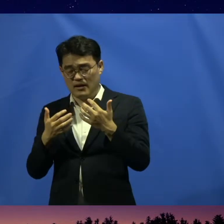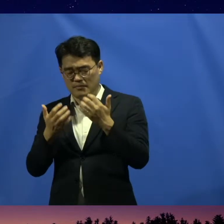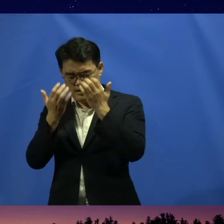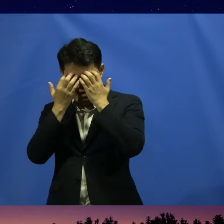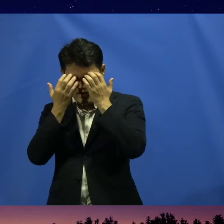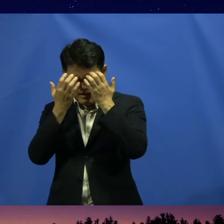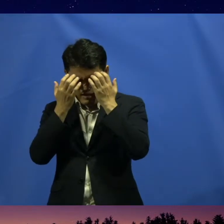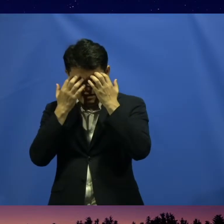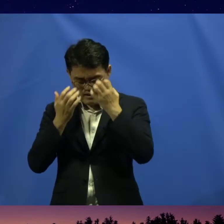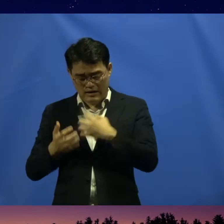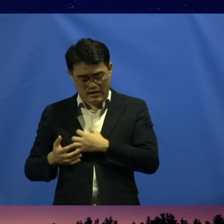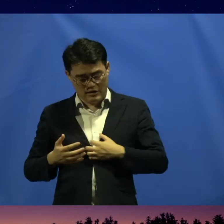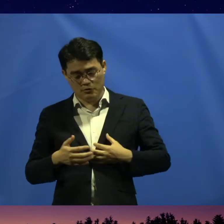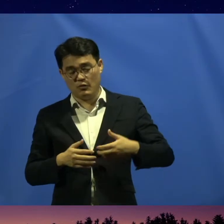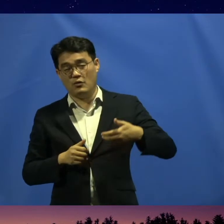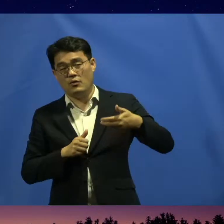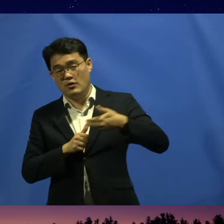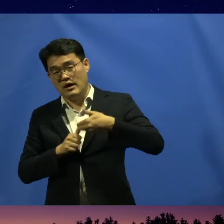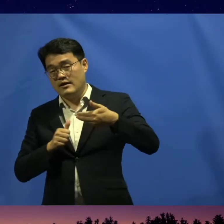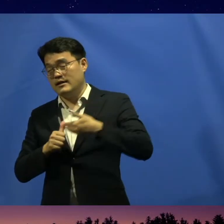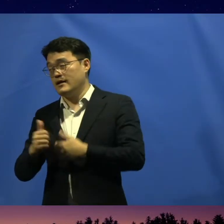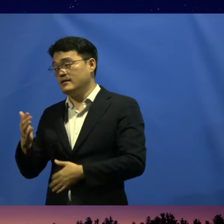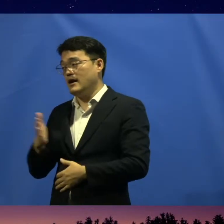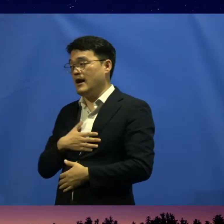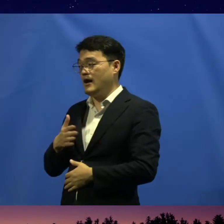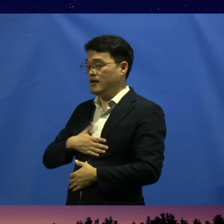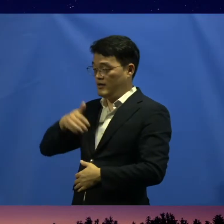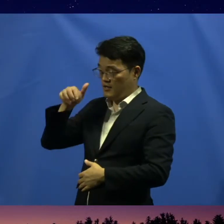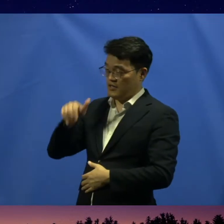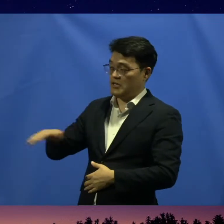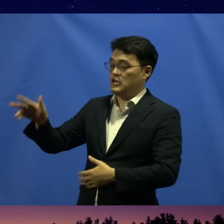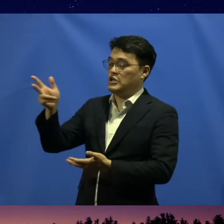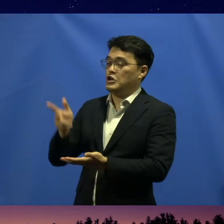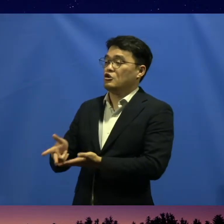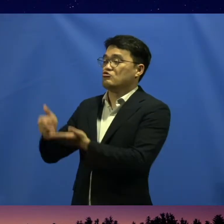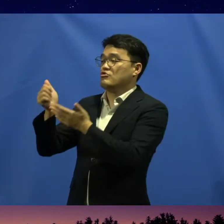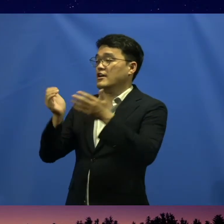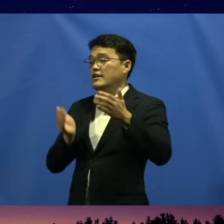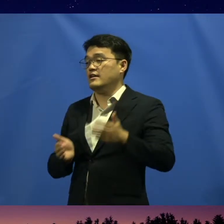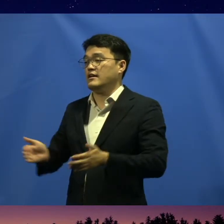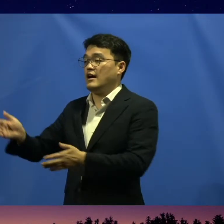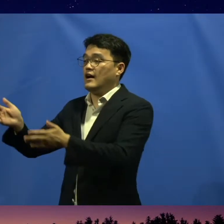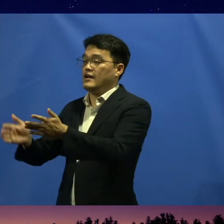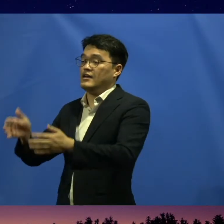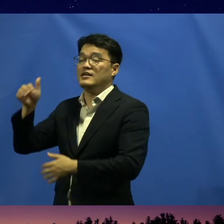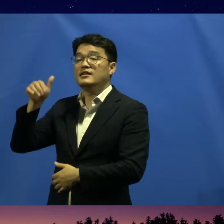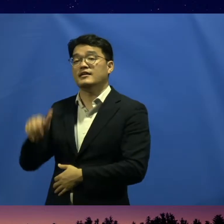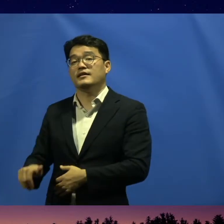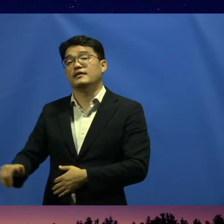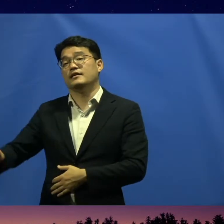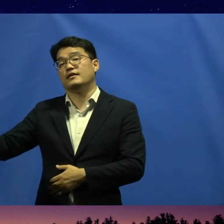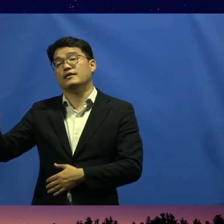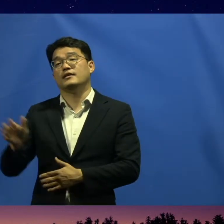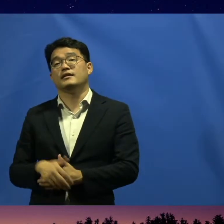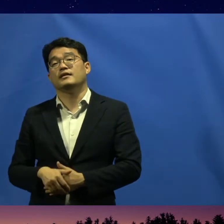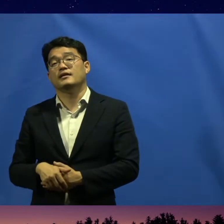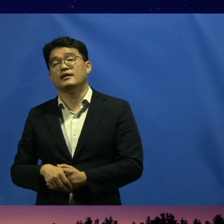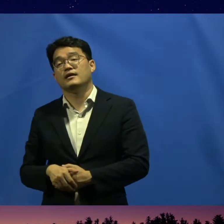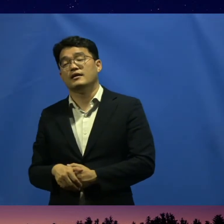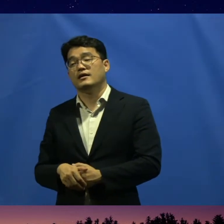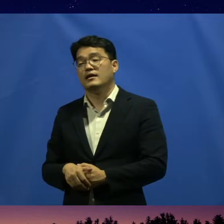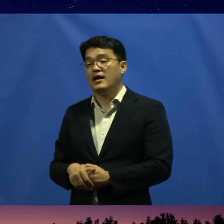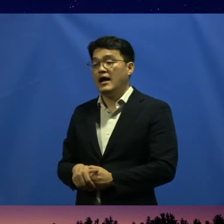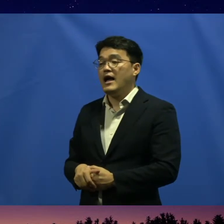바람 길 가려도 나는 가니 주의 길을 가니